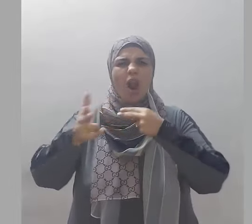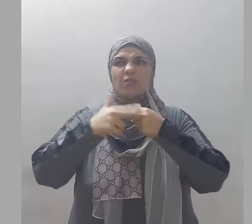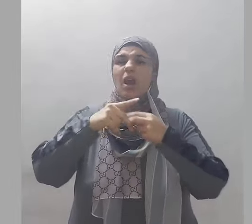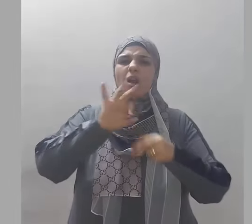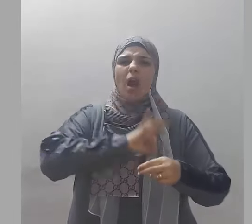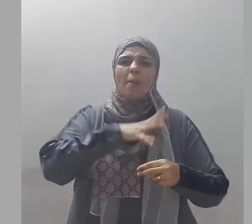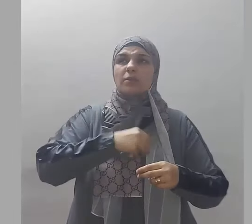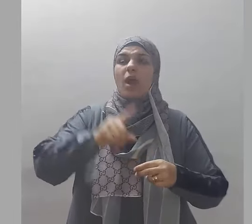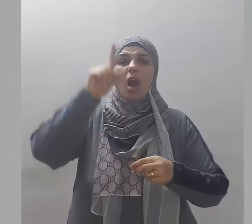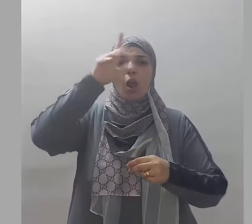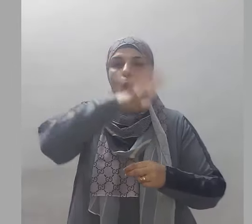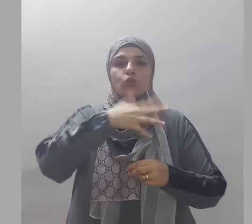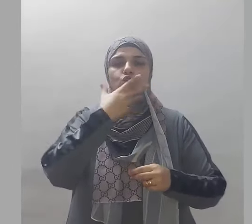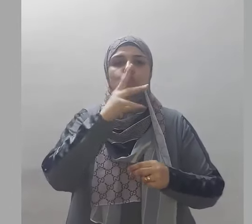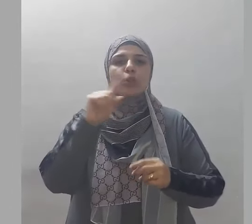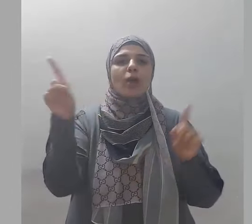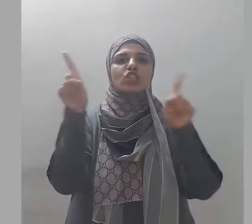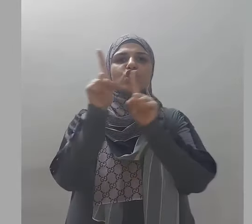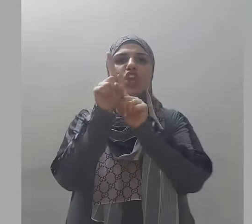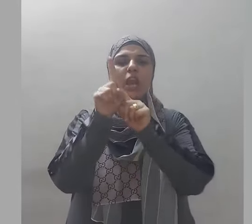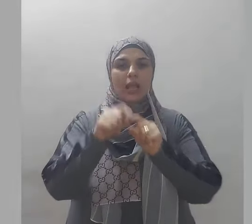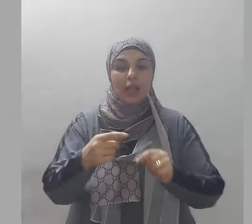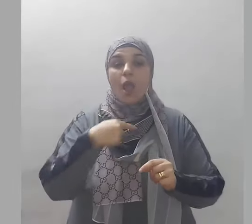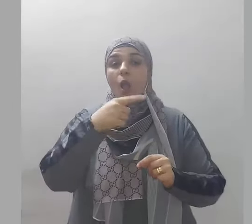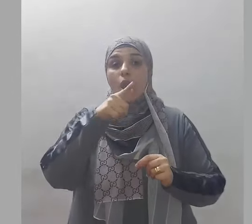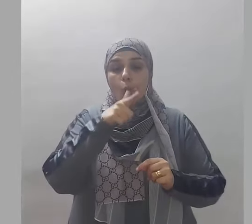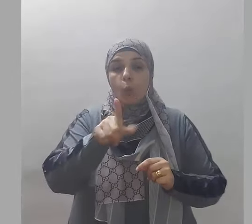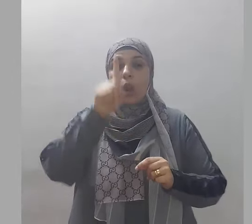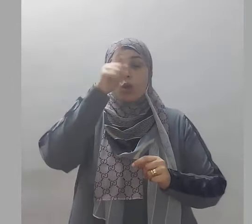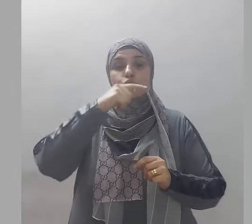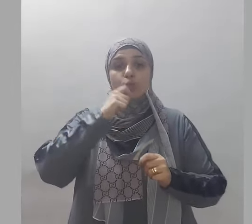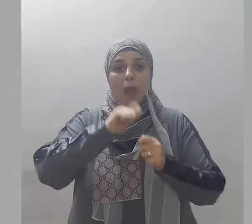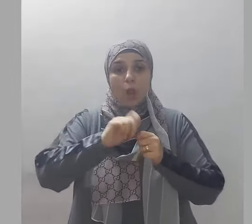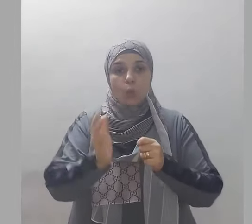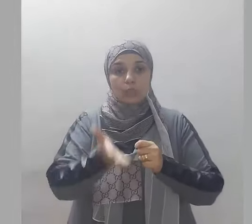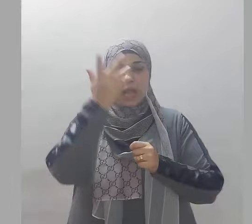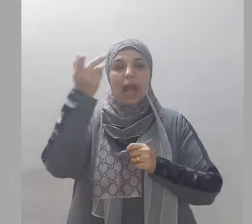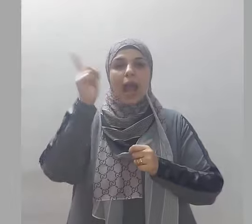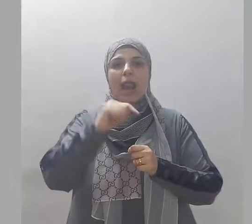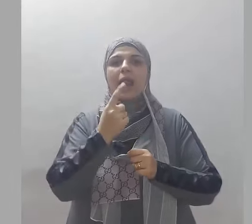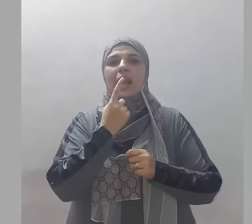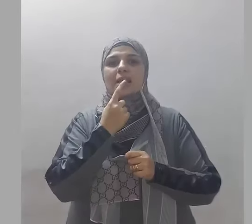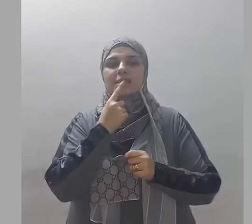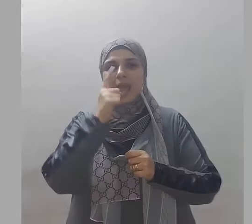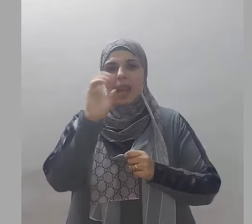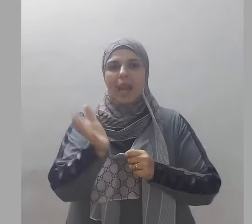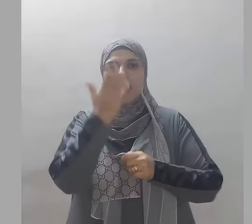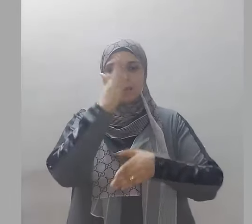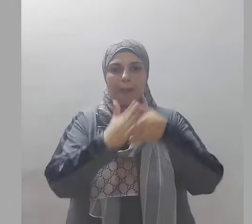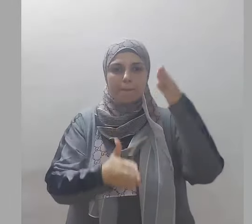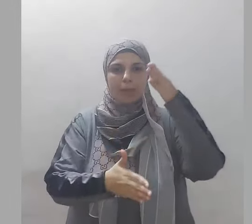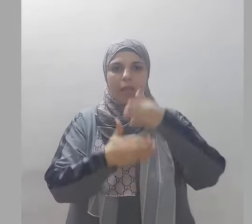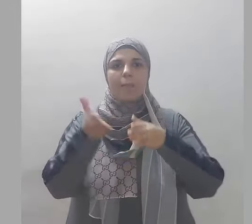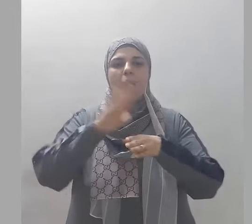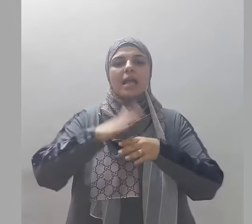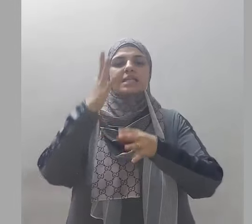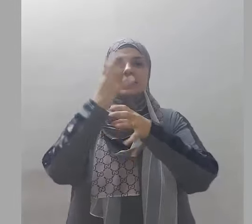وجل من الكبائر، حيث يقول الحق سبحانه على لسان سيدنا إبراهيم عليه السلام: